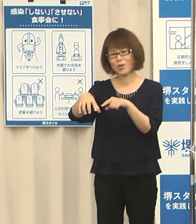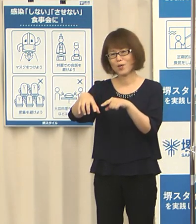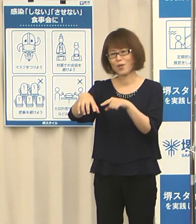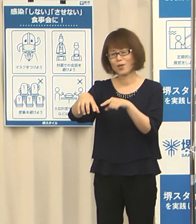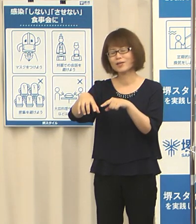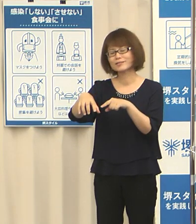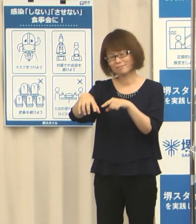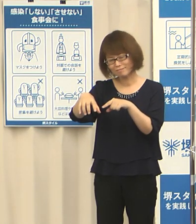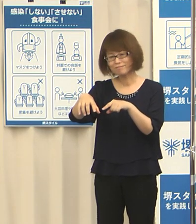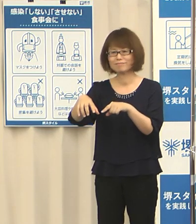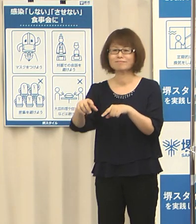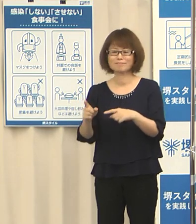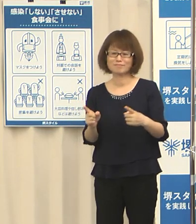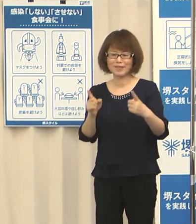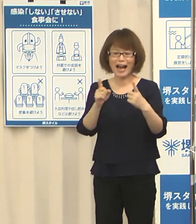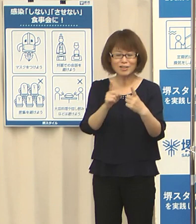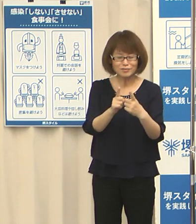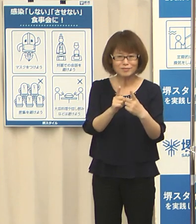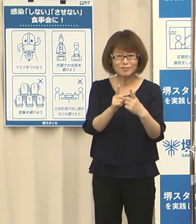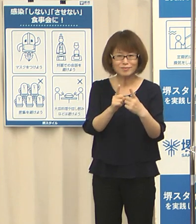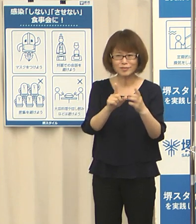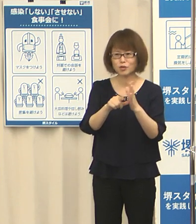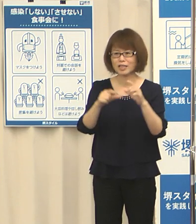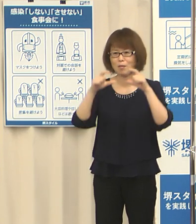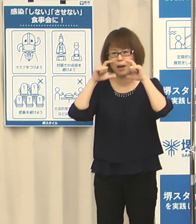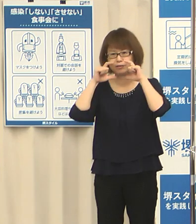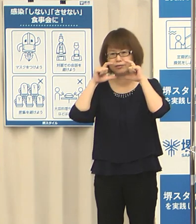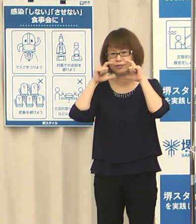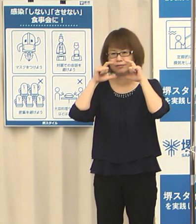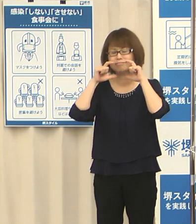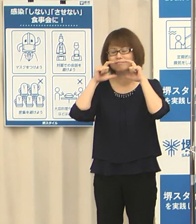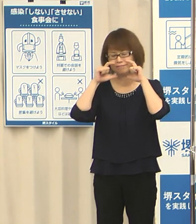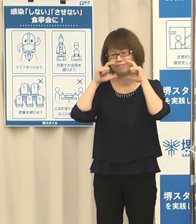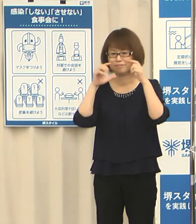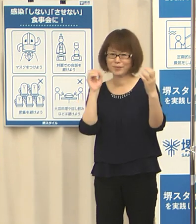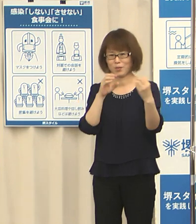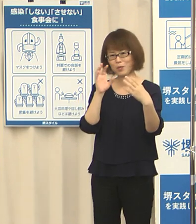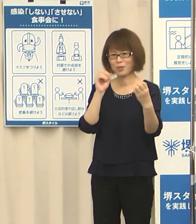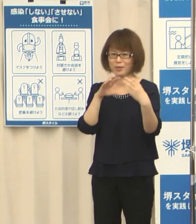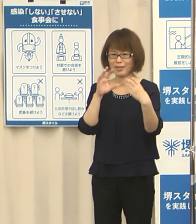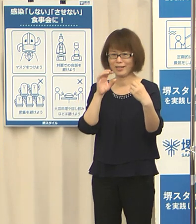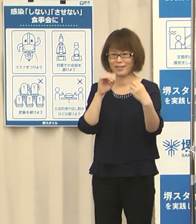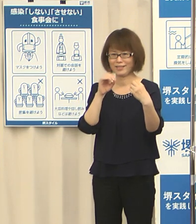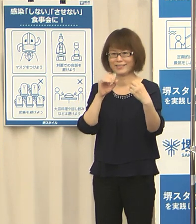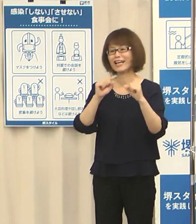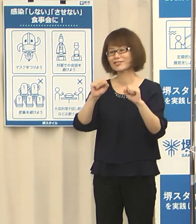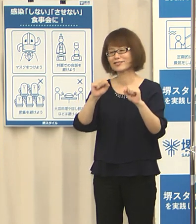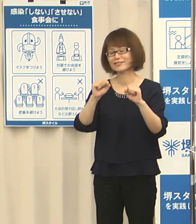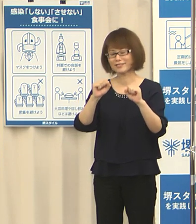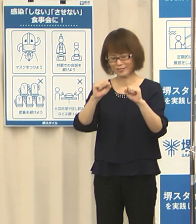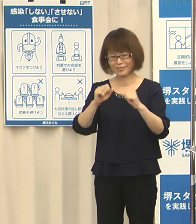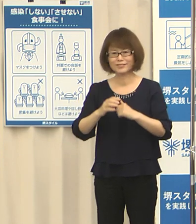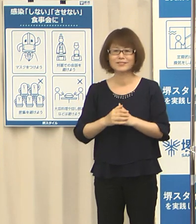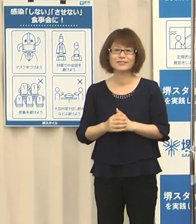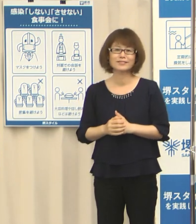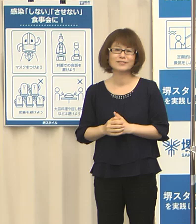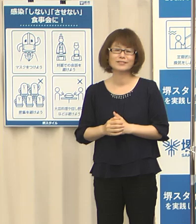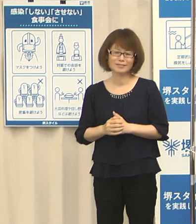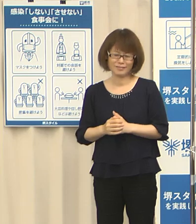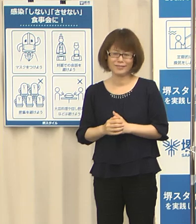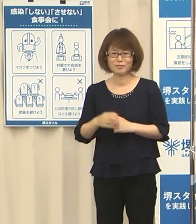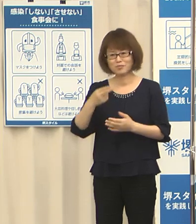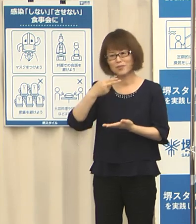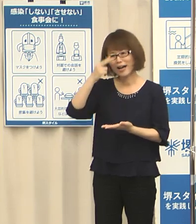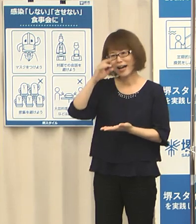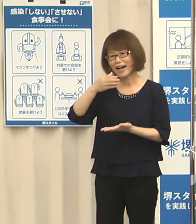待ち合わせの時マスクをして会話をされたりですね、 行動されてるんですけど、飲食が入